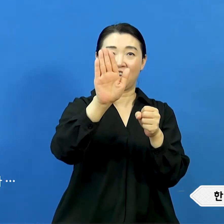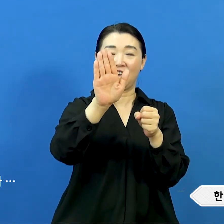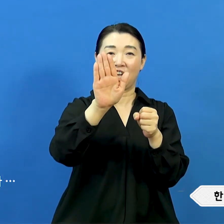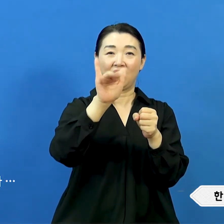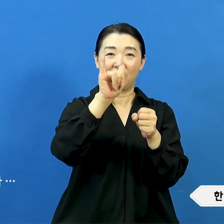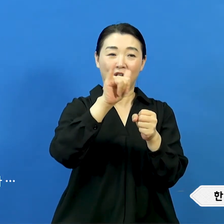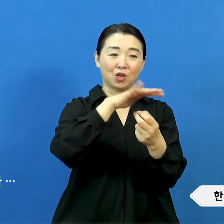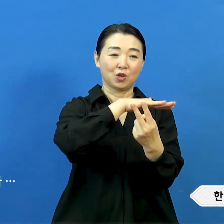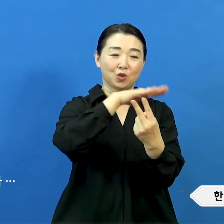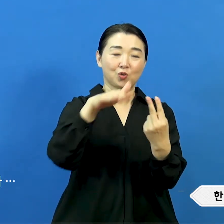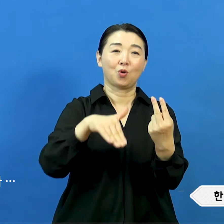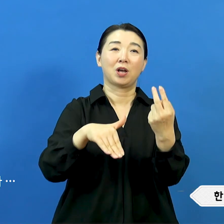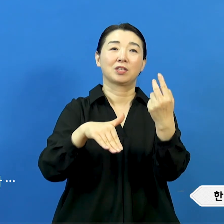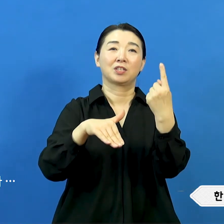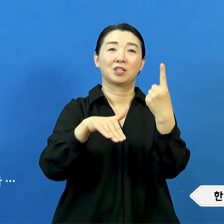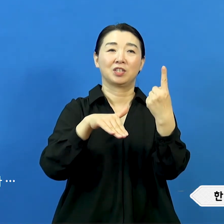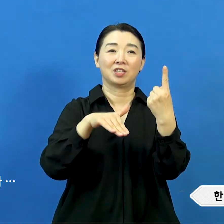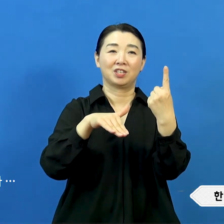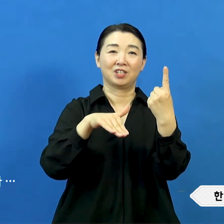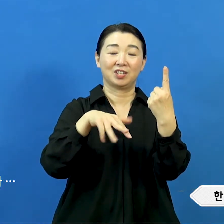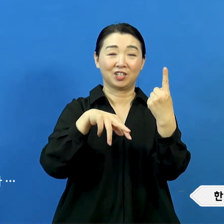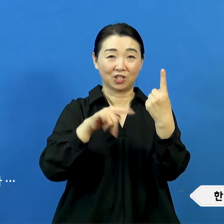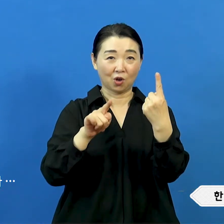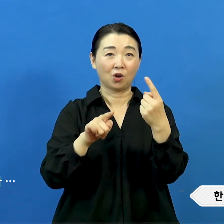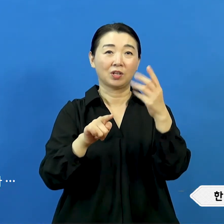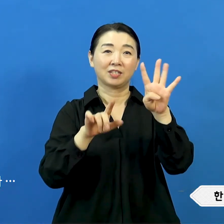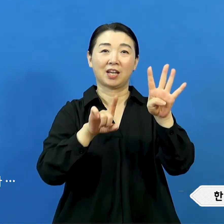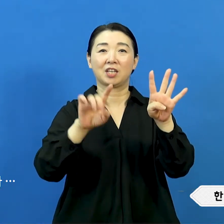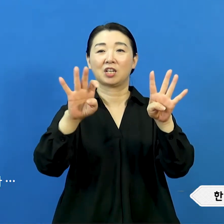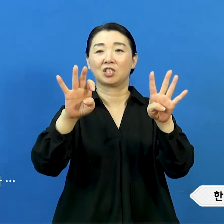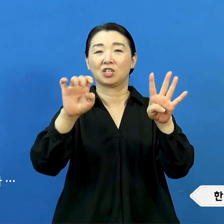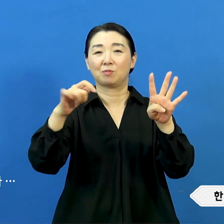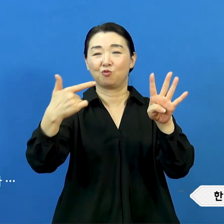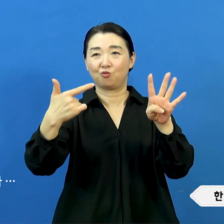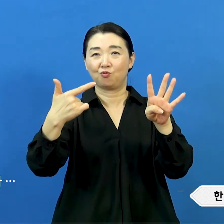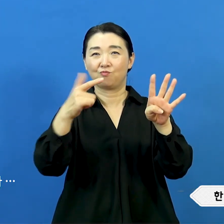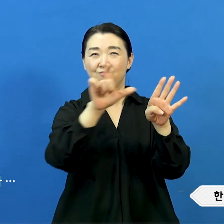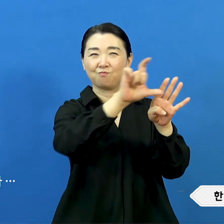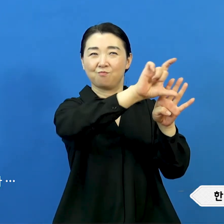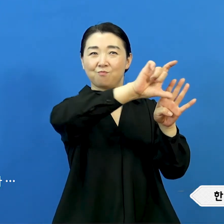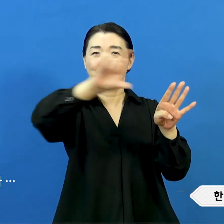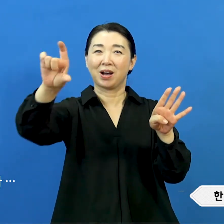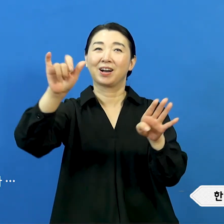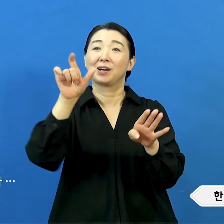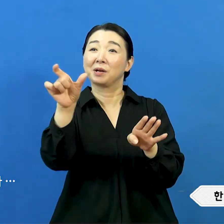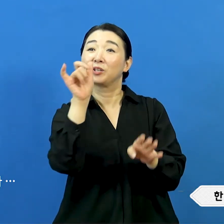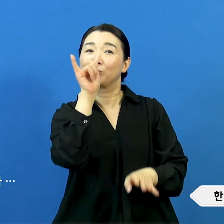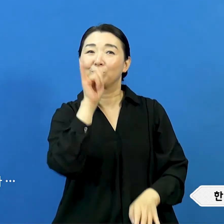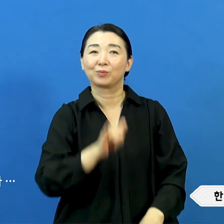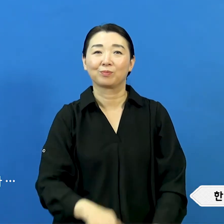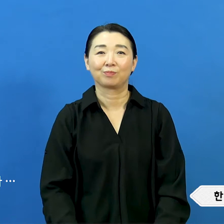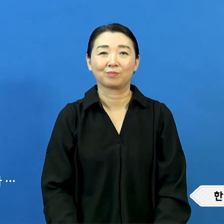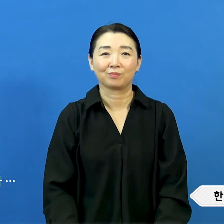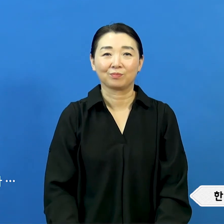요한일서 4장 16절에 그 구절이 딱 큼지막하게 써붙여져 있었습니다.